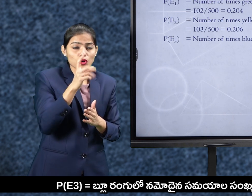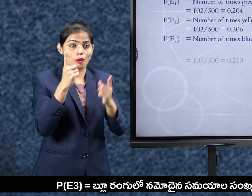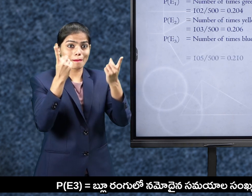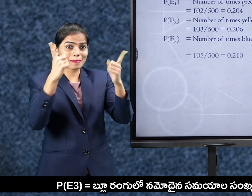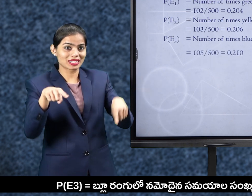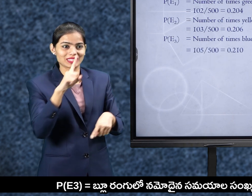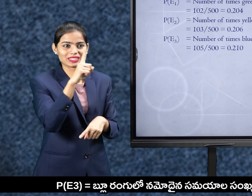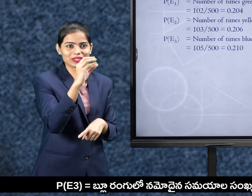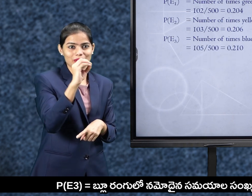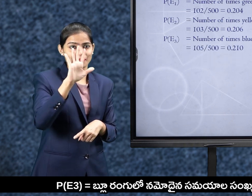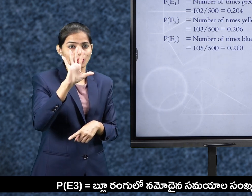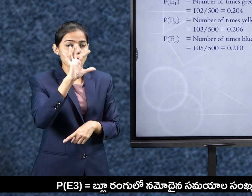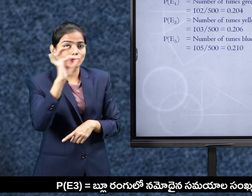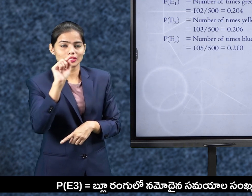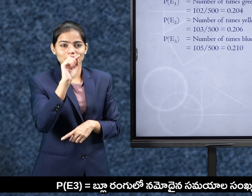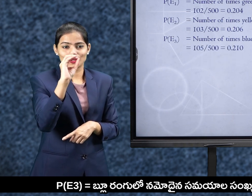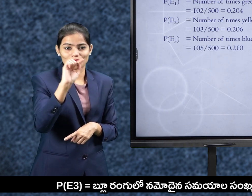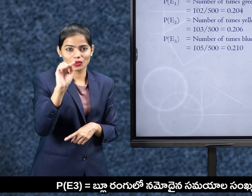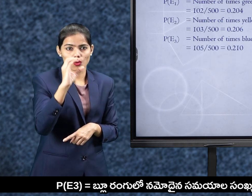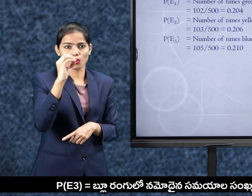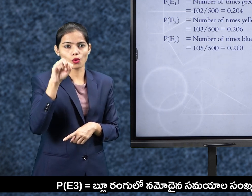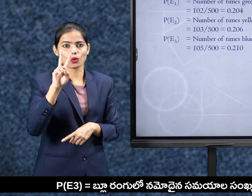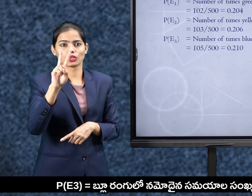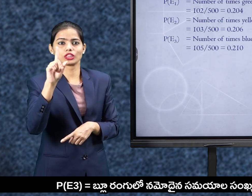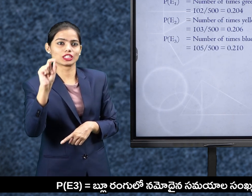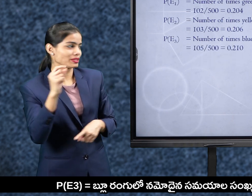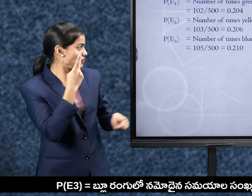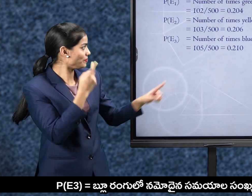by 500. Therefore 0.210.